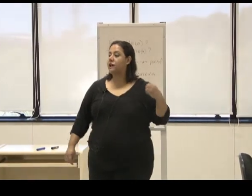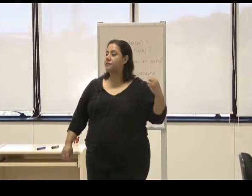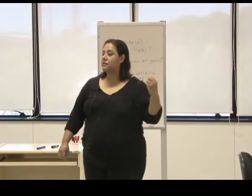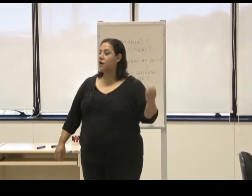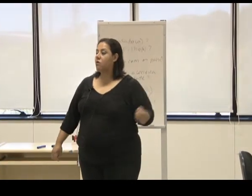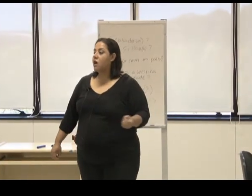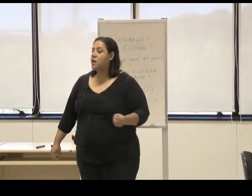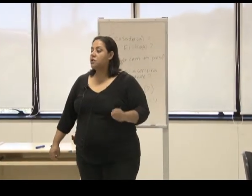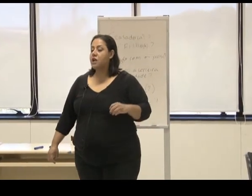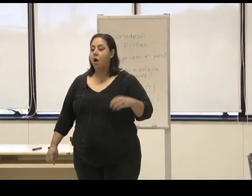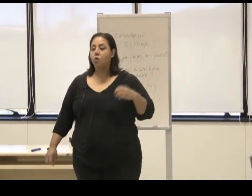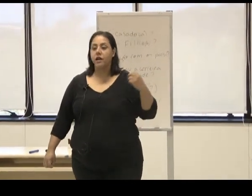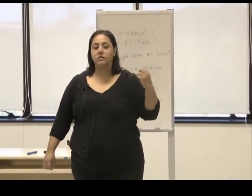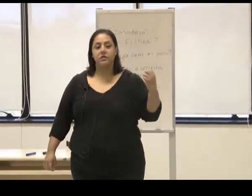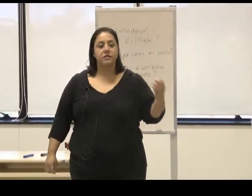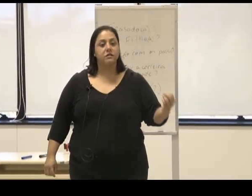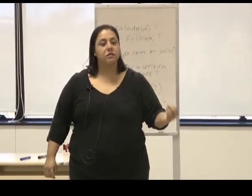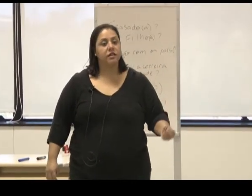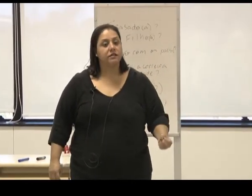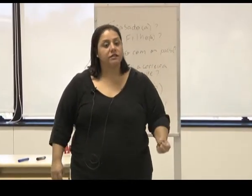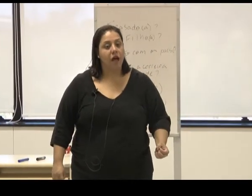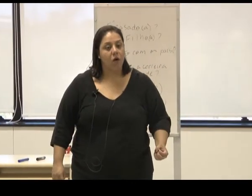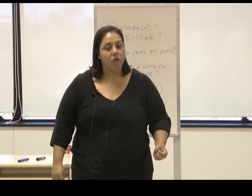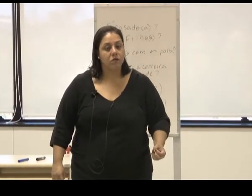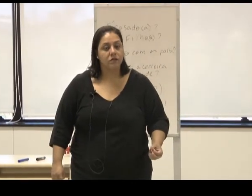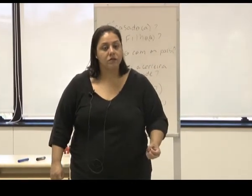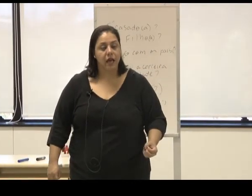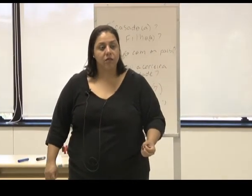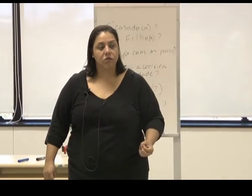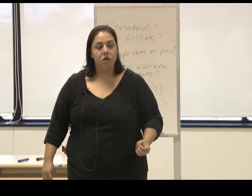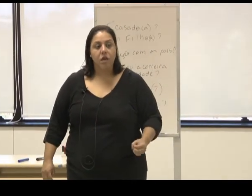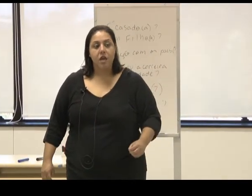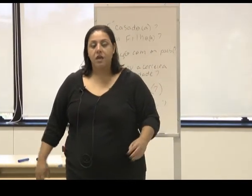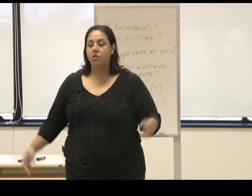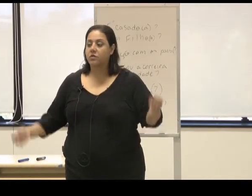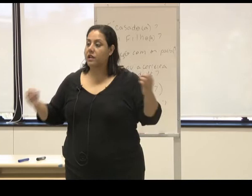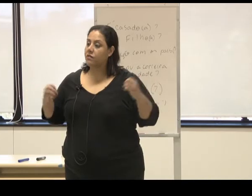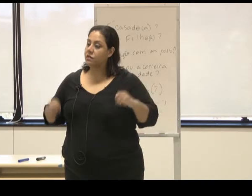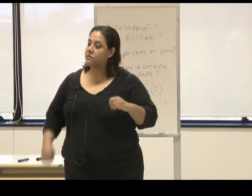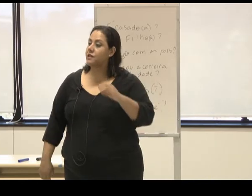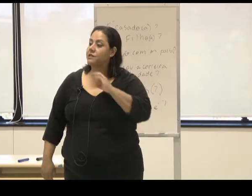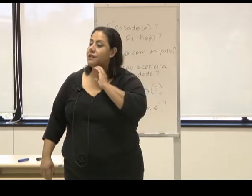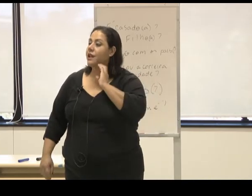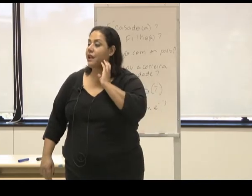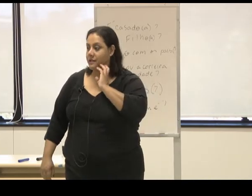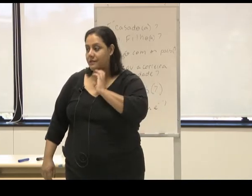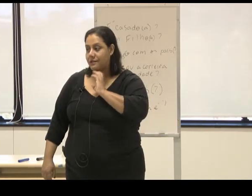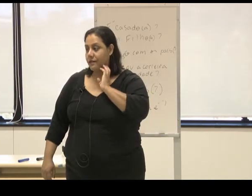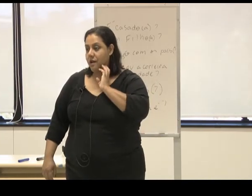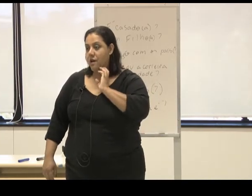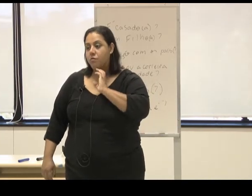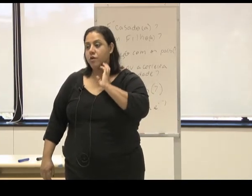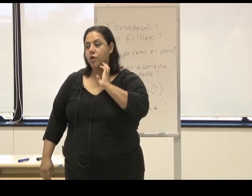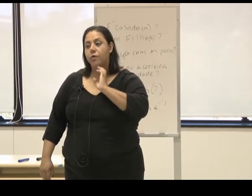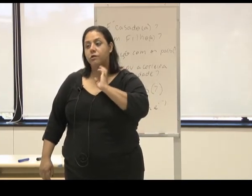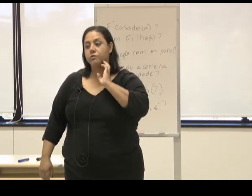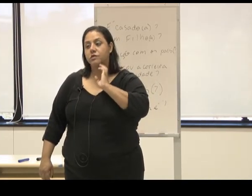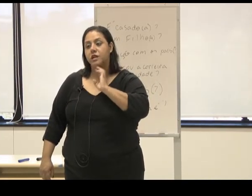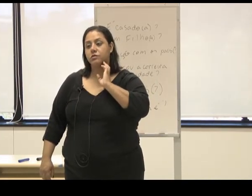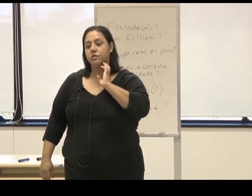indicação de algo que às vezes não tem sinal. Certo? E eu gostaria que vocês fizessem esse. Porque o próximo texto de